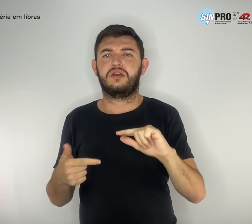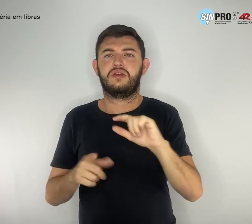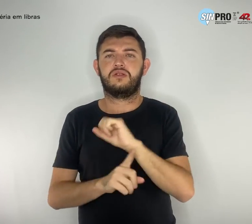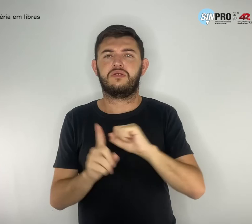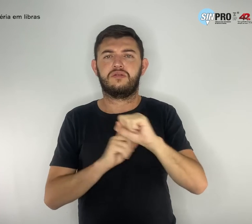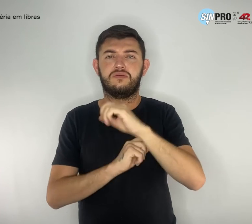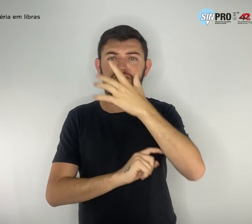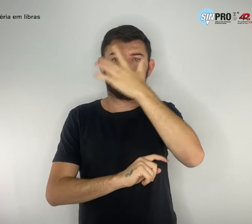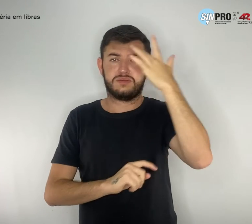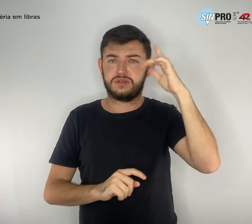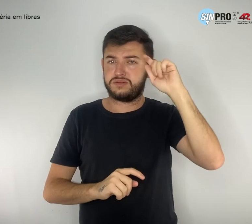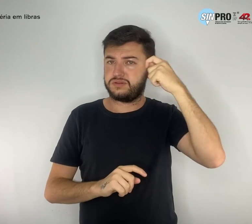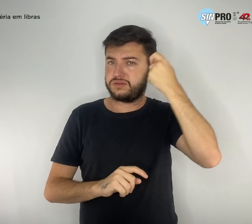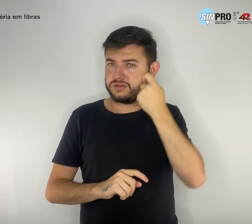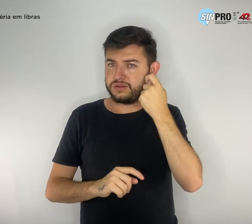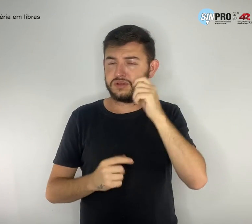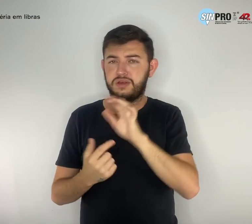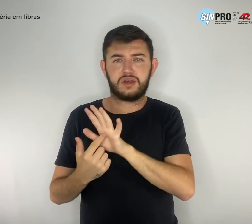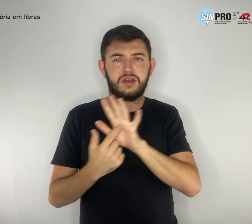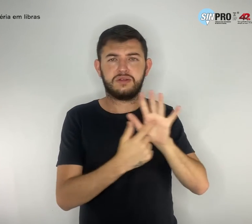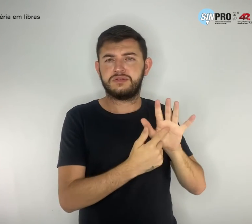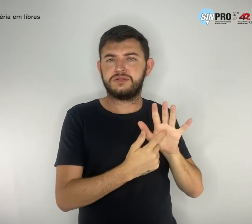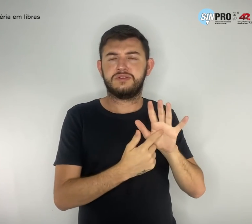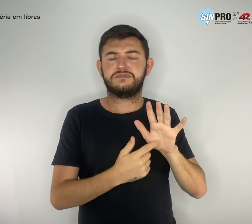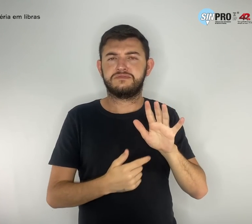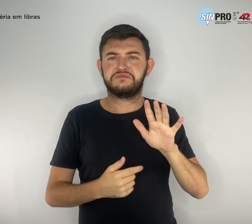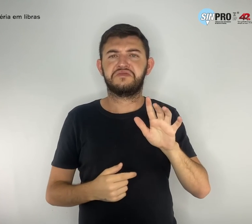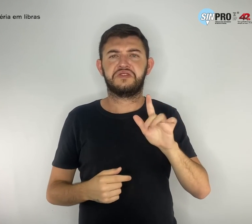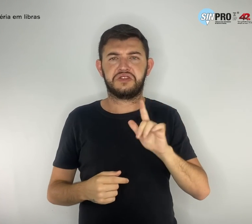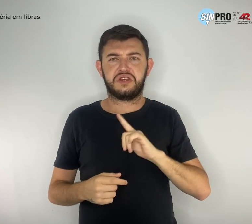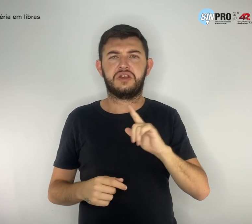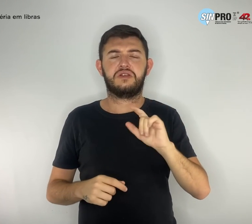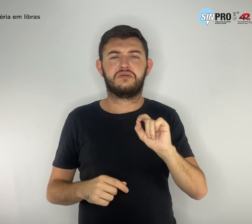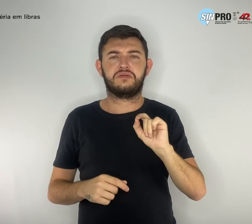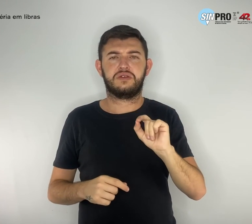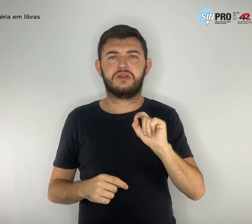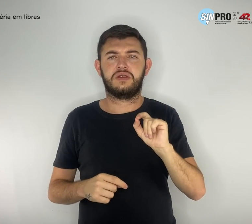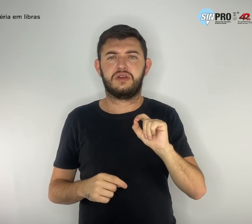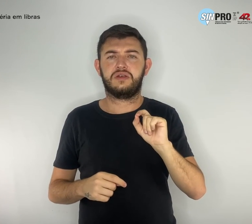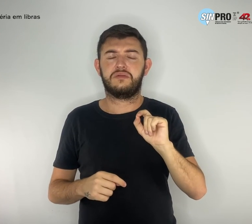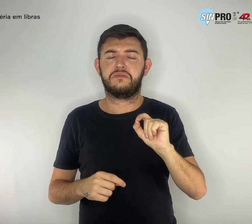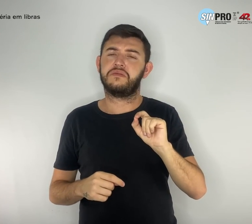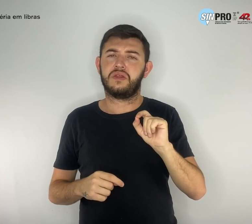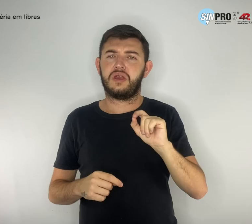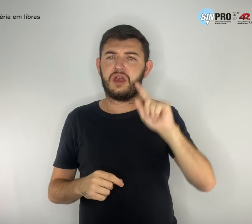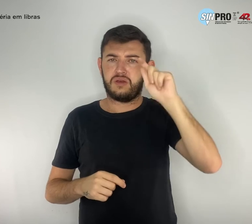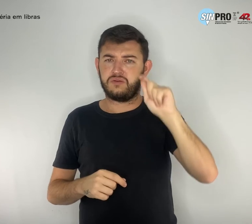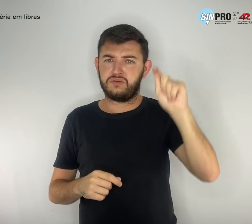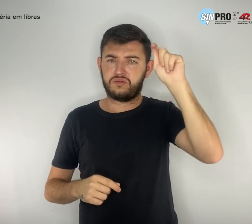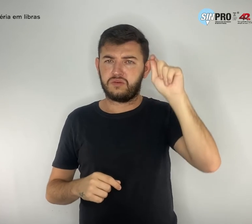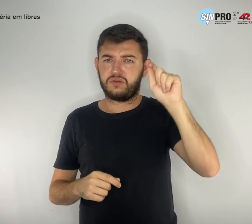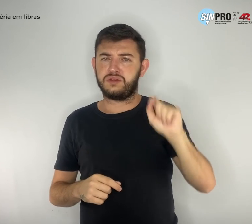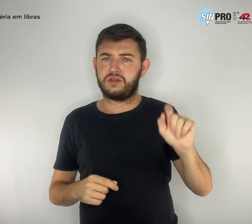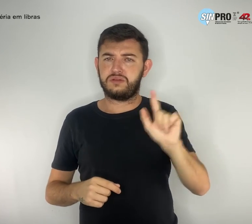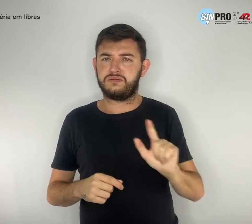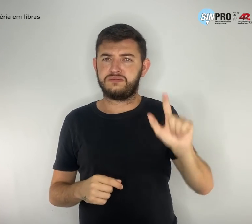foi retratada por muitos brilhantes ou não literatos nacionais, sendo esses, em